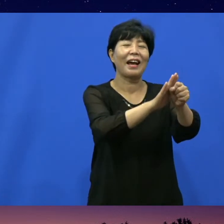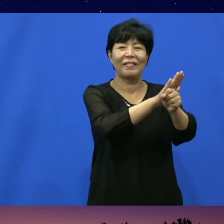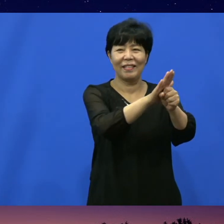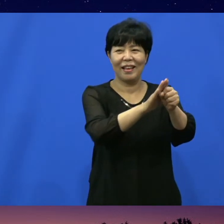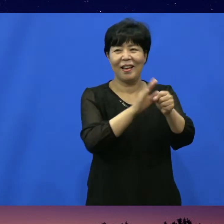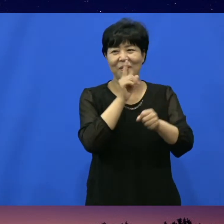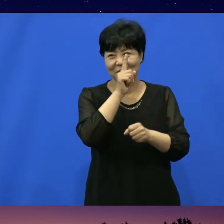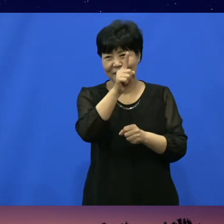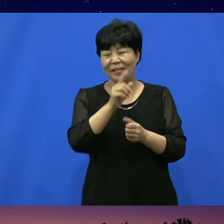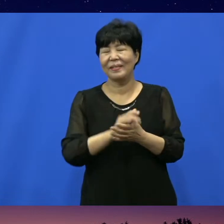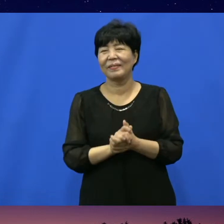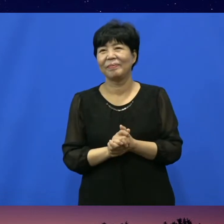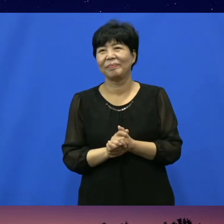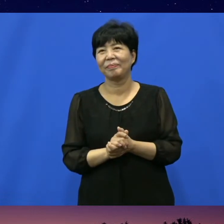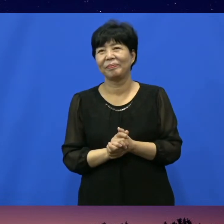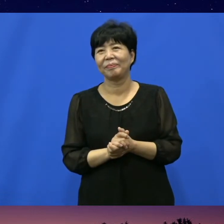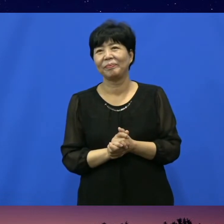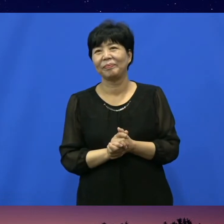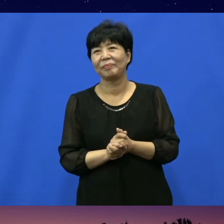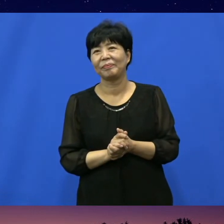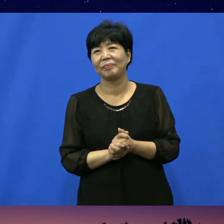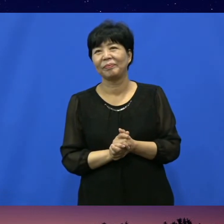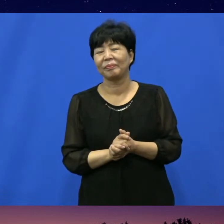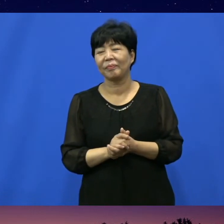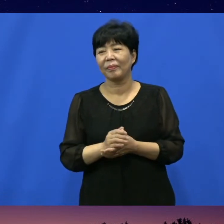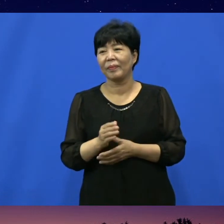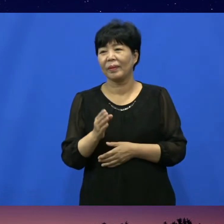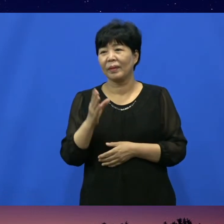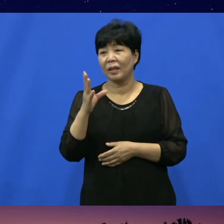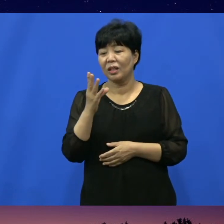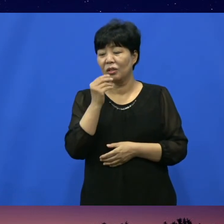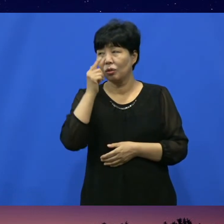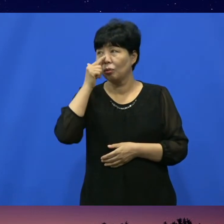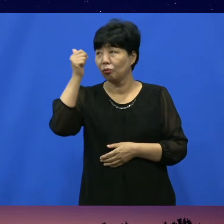성령의 친밀함을 얘기하는 거예요.